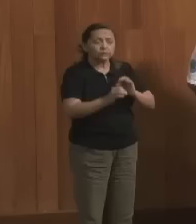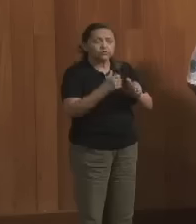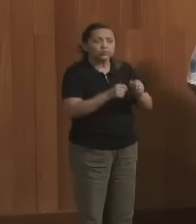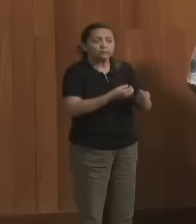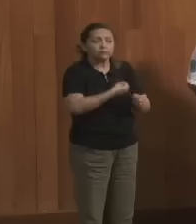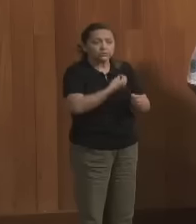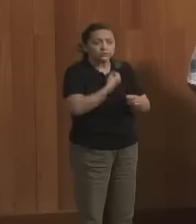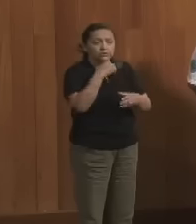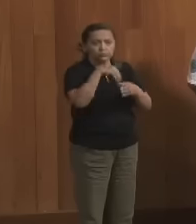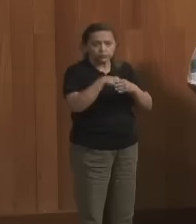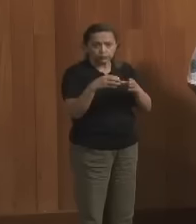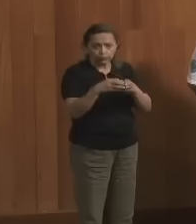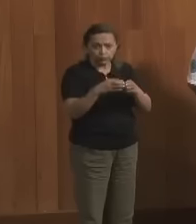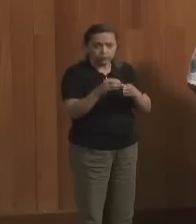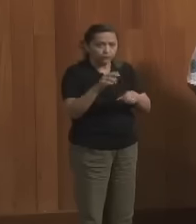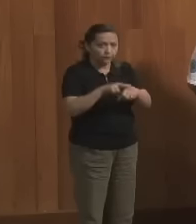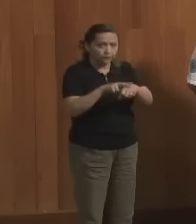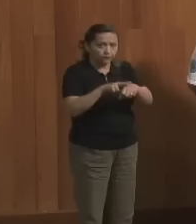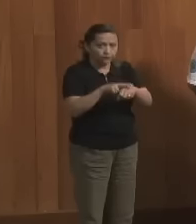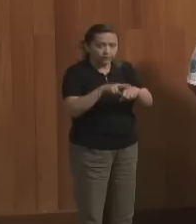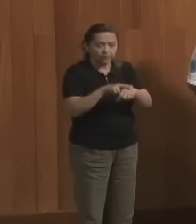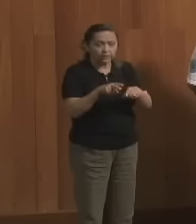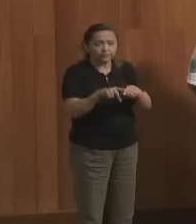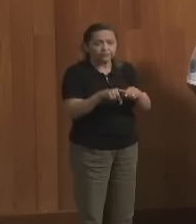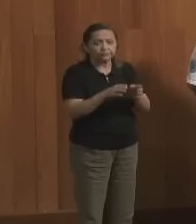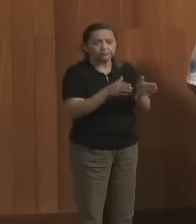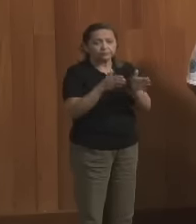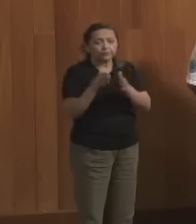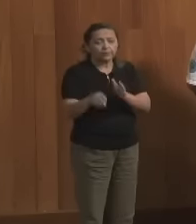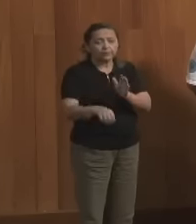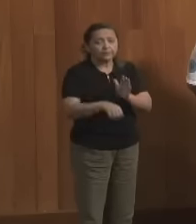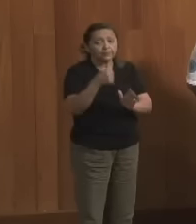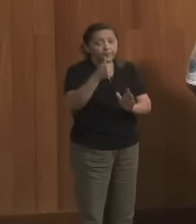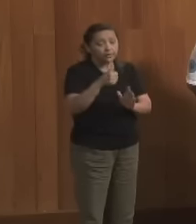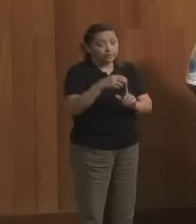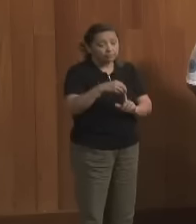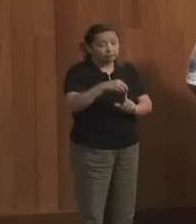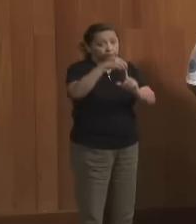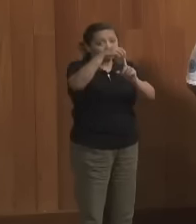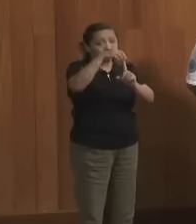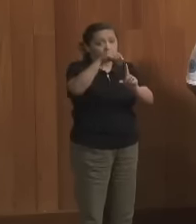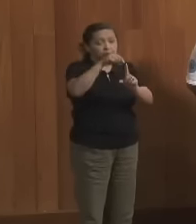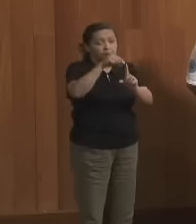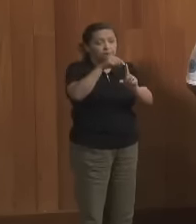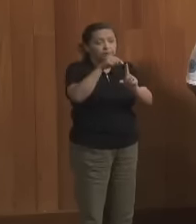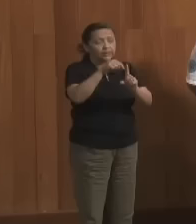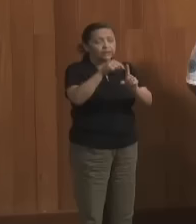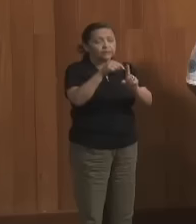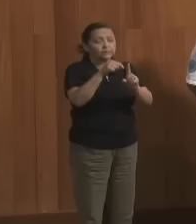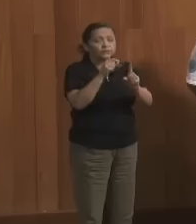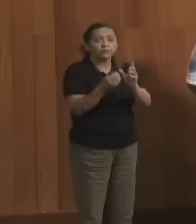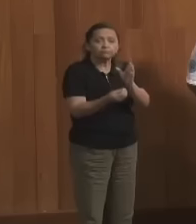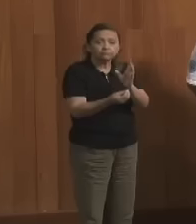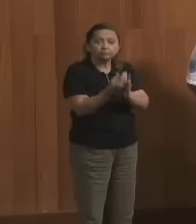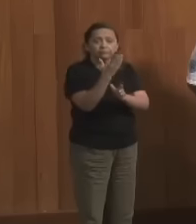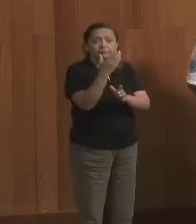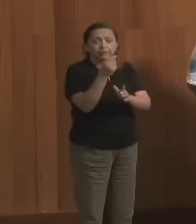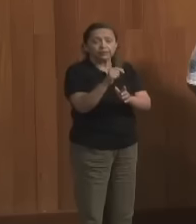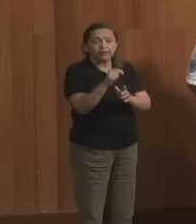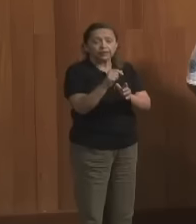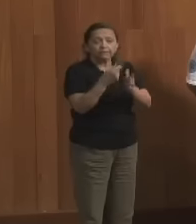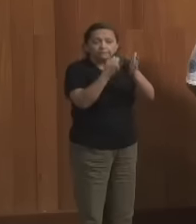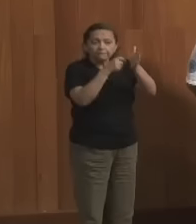estavam presentes no GT. Bom, a primeira prioridade em relação a isso que estabelecemos foi